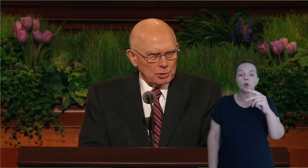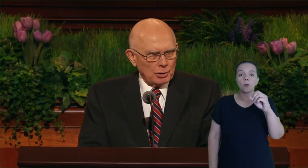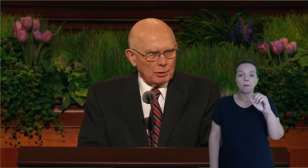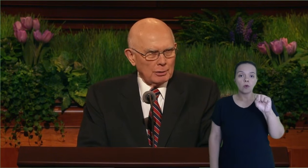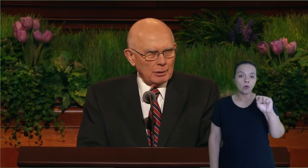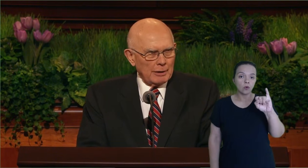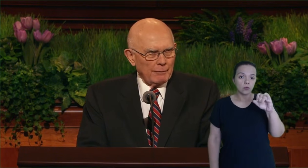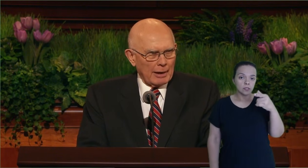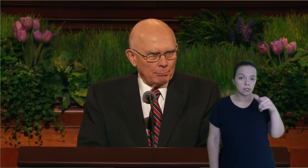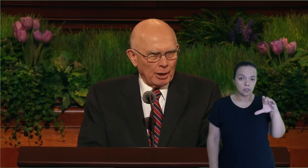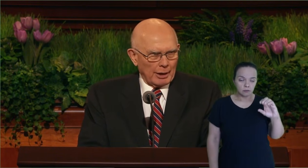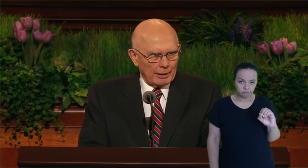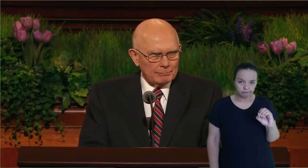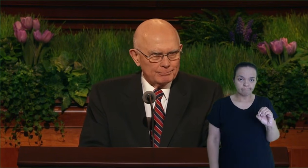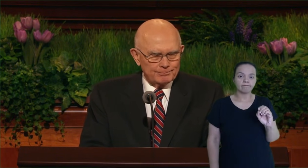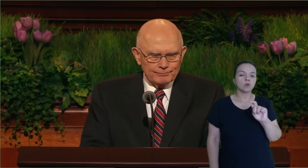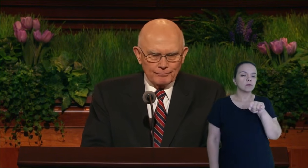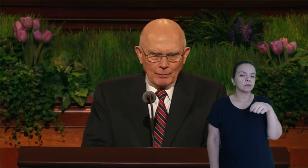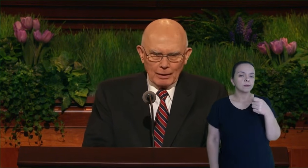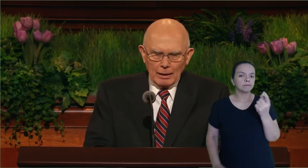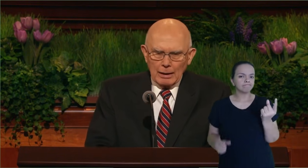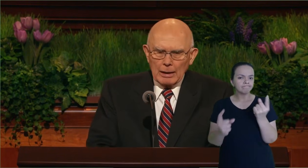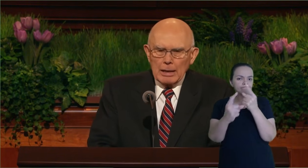papel essencial da oposição nesse plano.